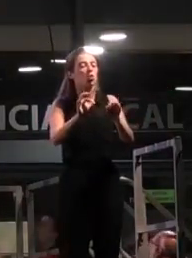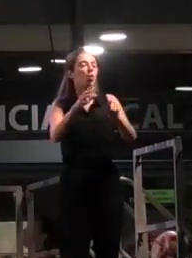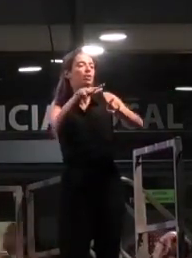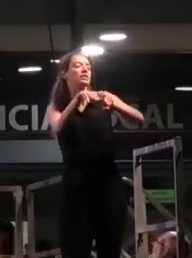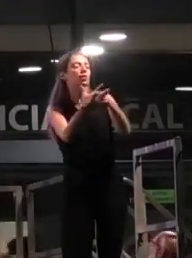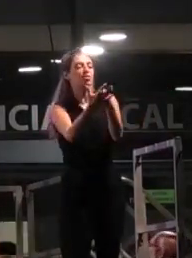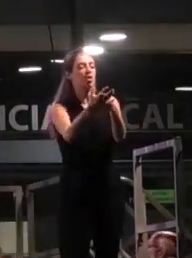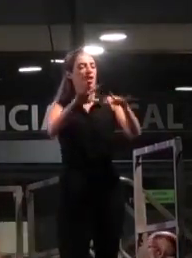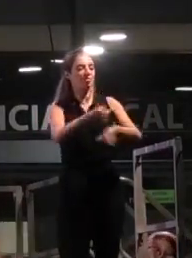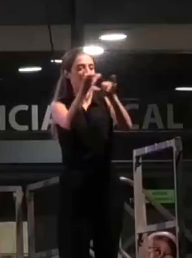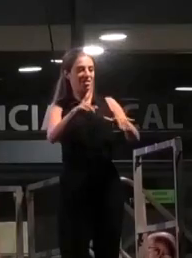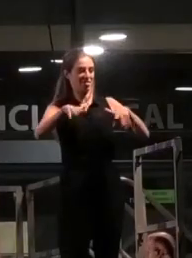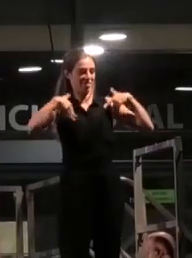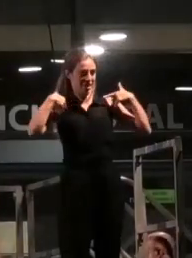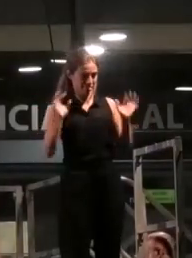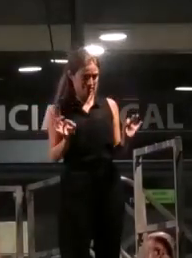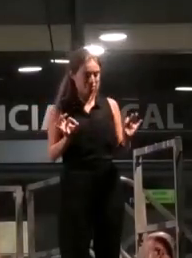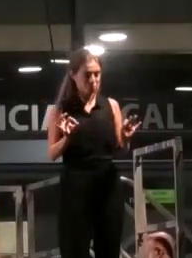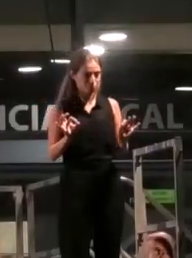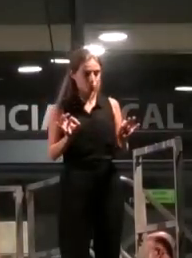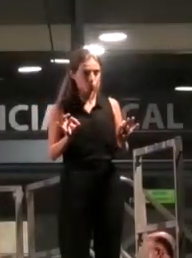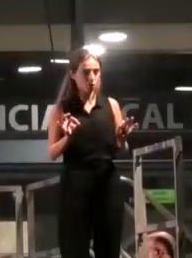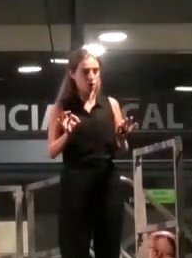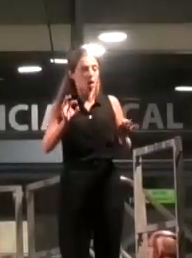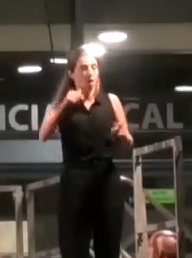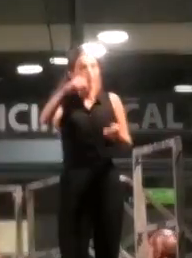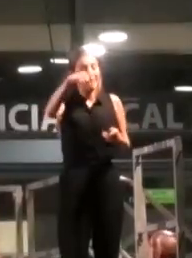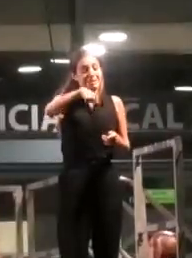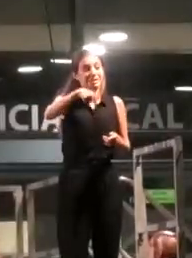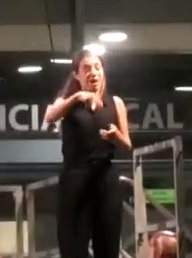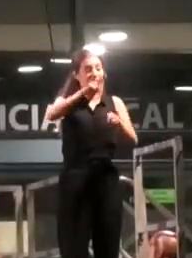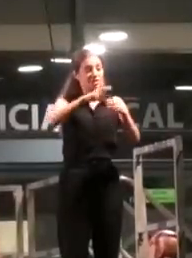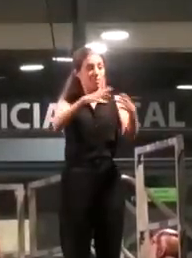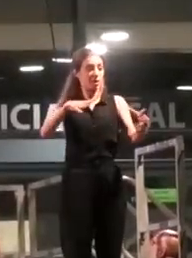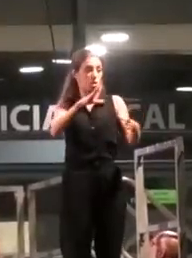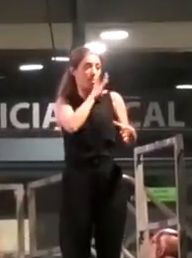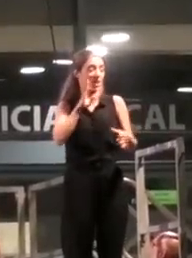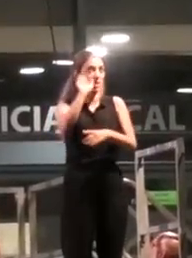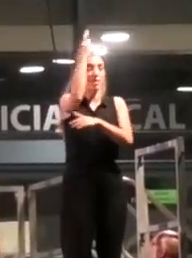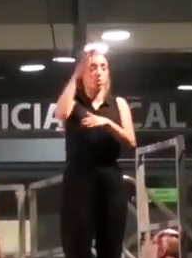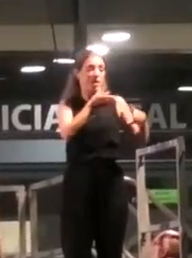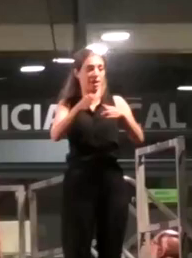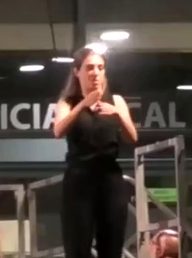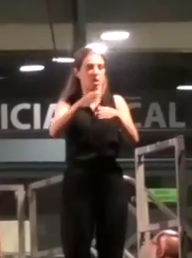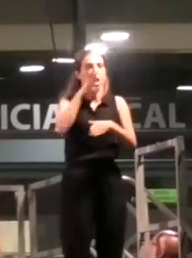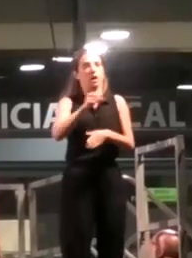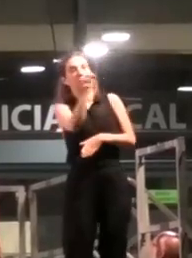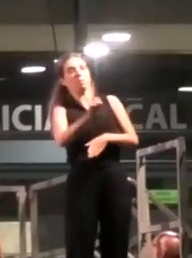felicitat. Potser la Festa Major de la Mare de Déu del Camí de Cambrils no és la més